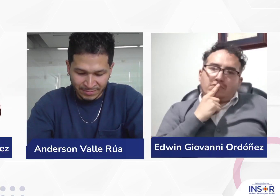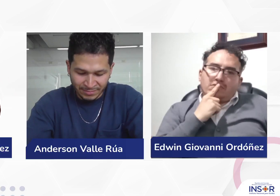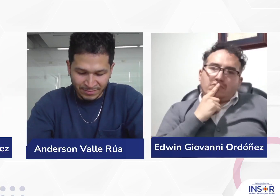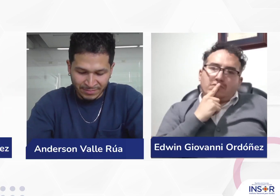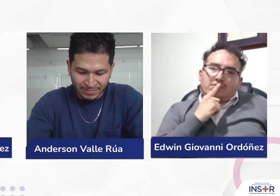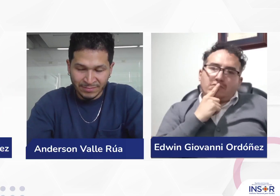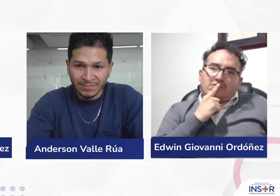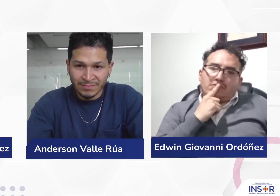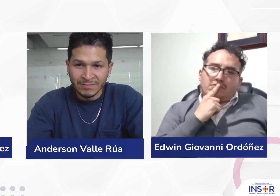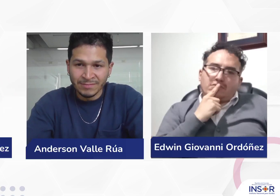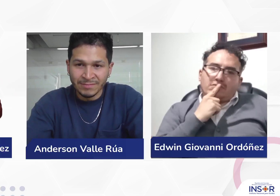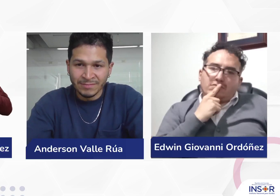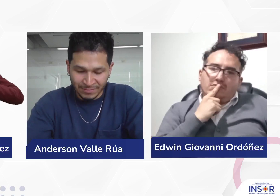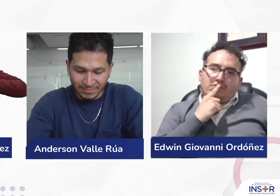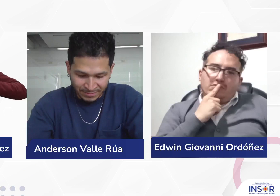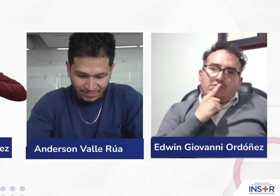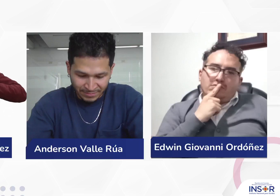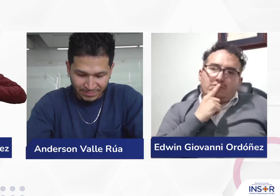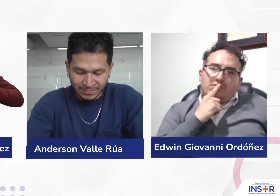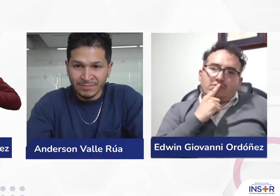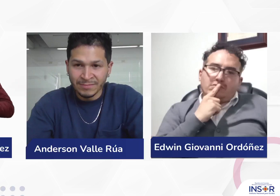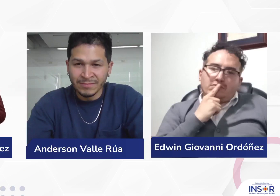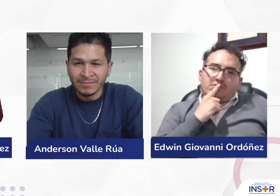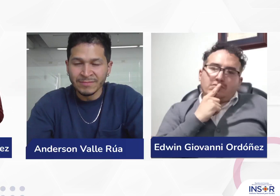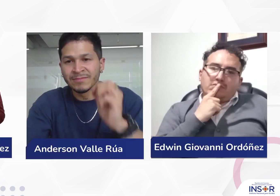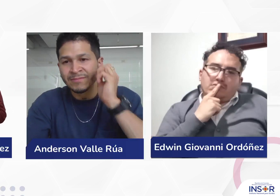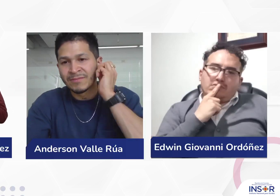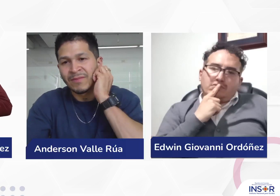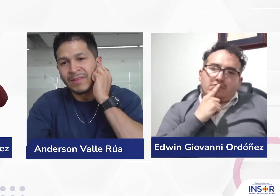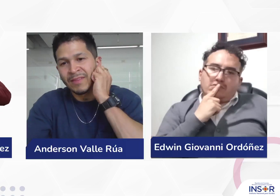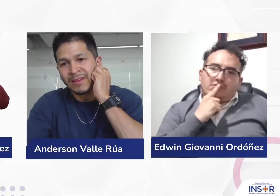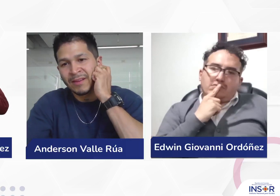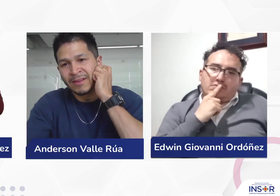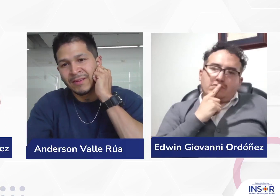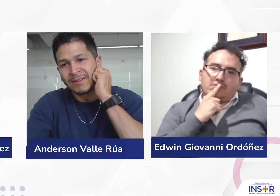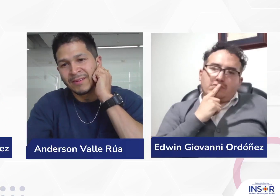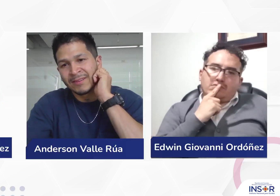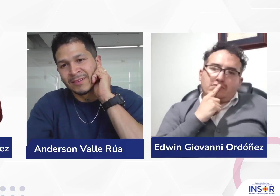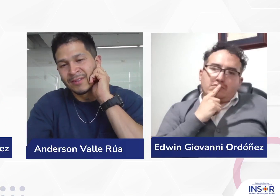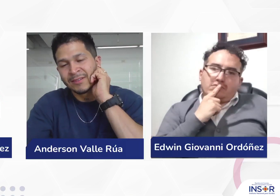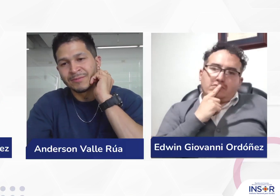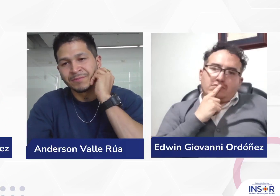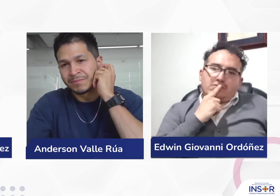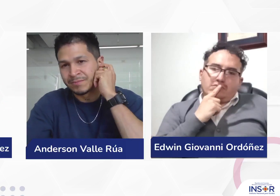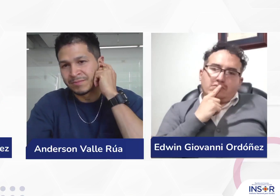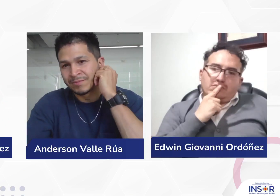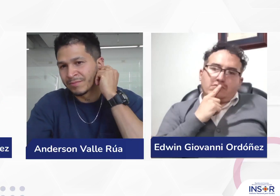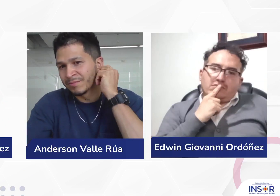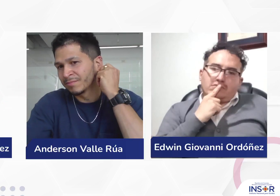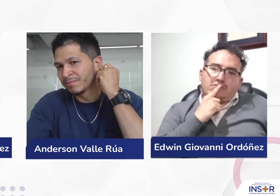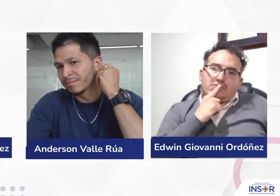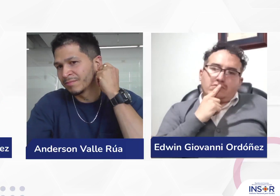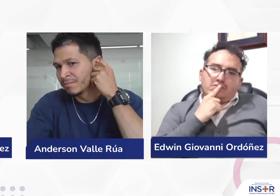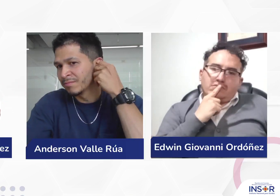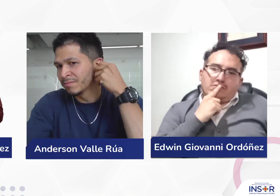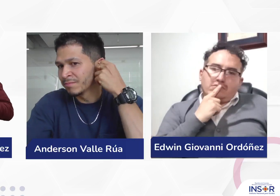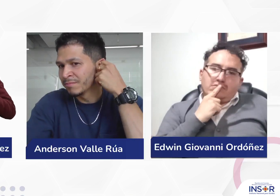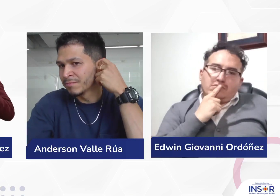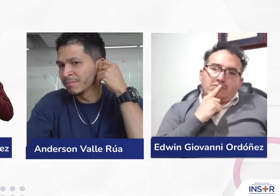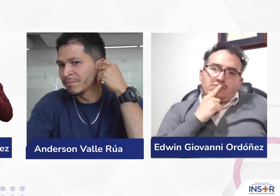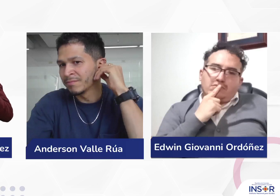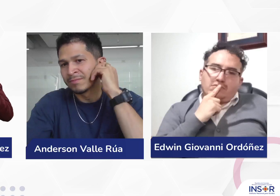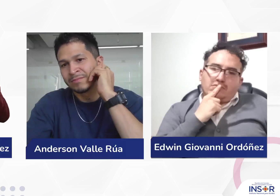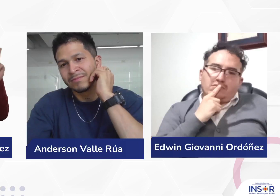ese conocimiento que nos han compartido el día de hoy. La verdad me siento muy alegre. Yo soy el subdirector de promoción y desarrollo del Instituto Nacional